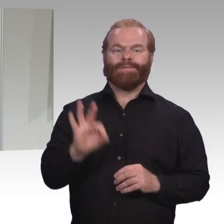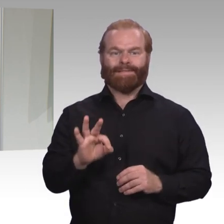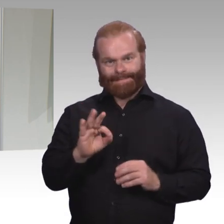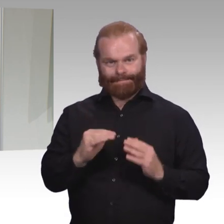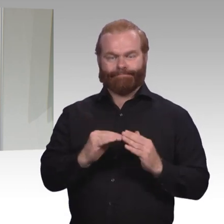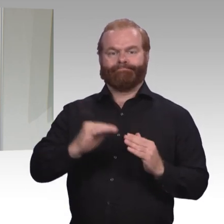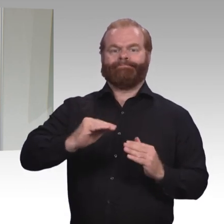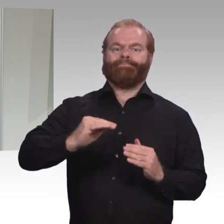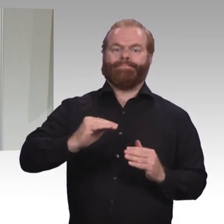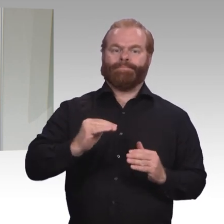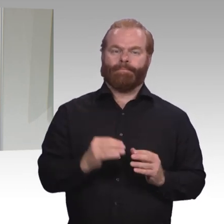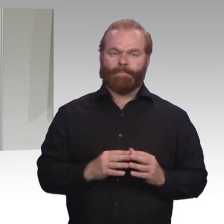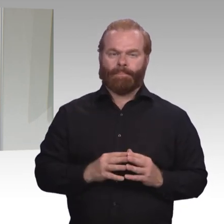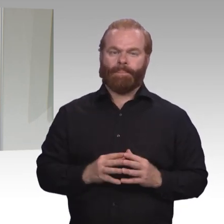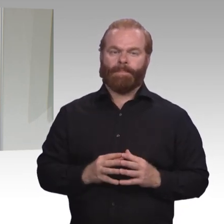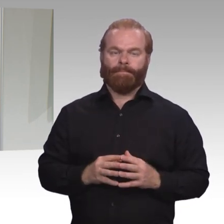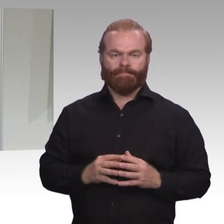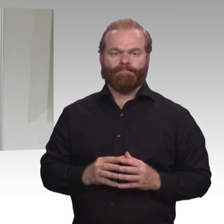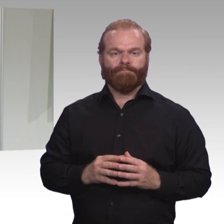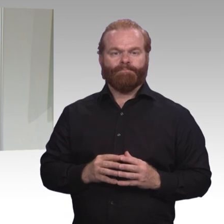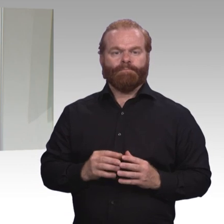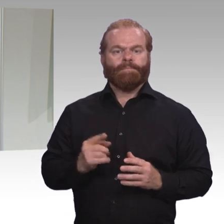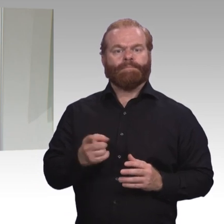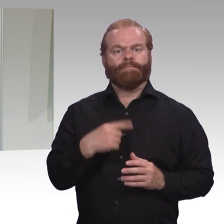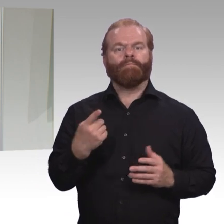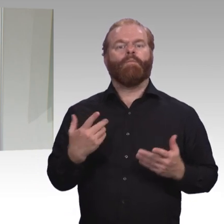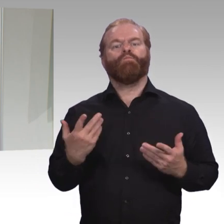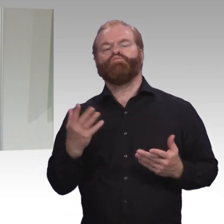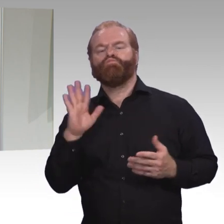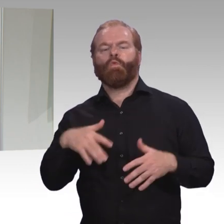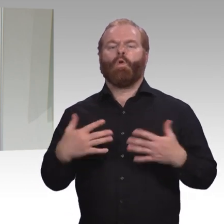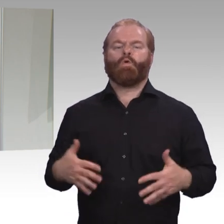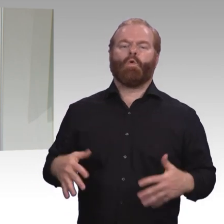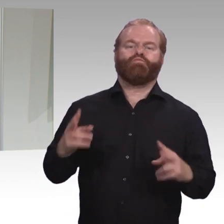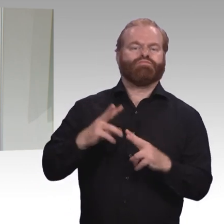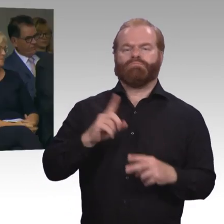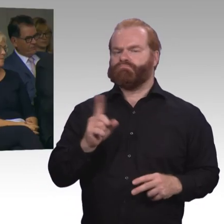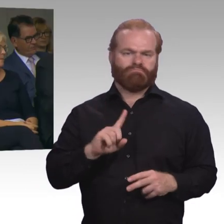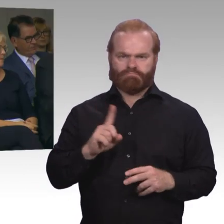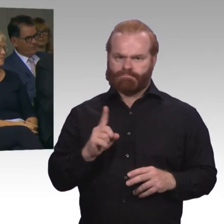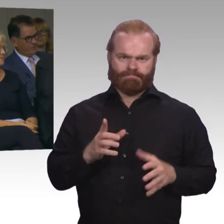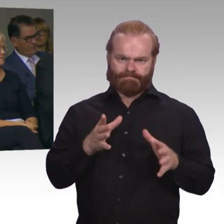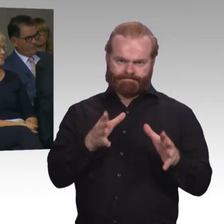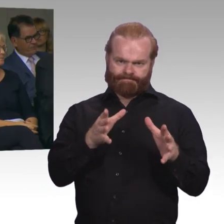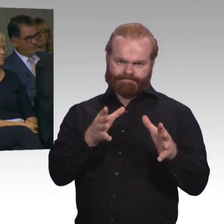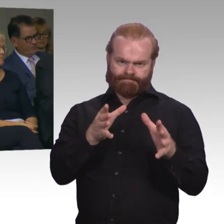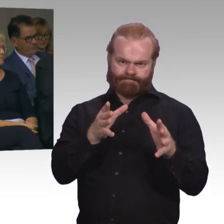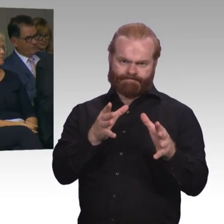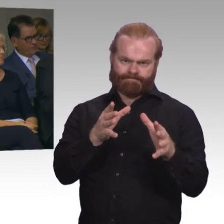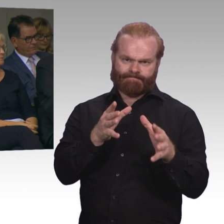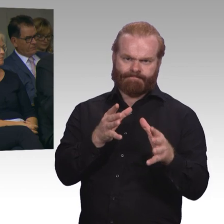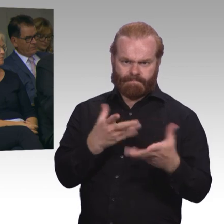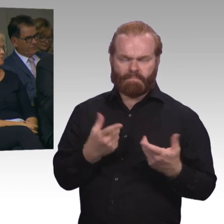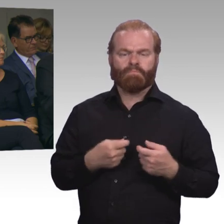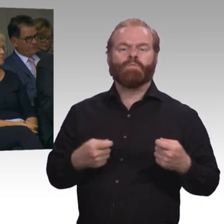wo dieses Land sie braucht. Sie, Frau Ministerin, lade ich ein, auf der vom Deutschen Bundestag